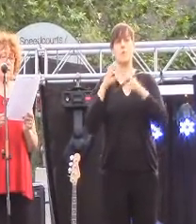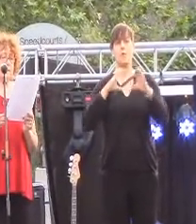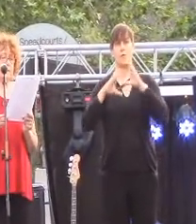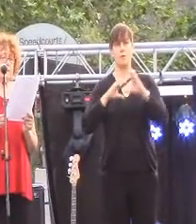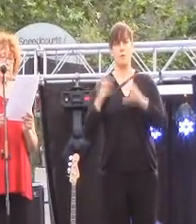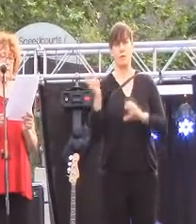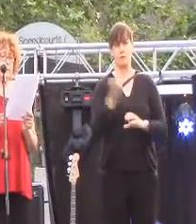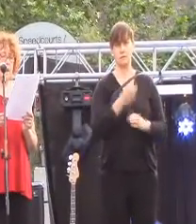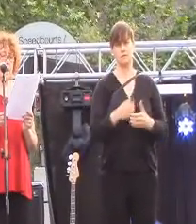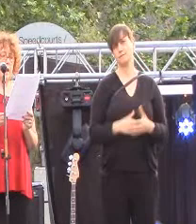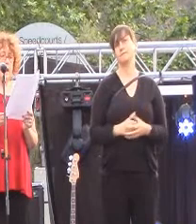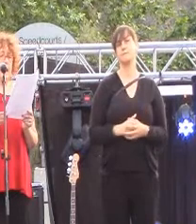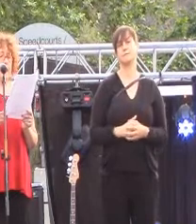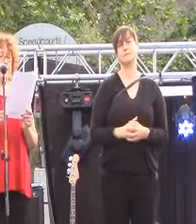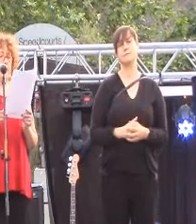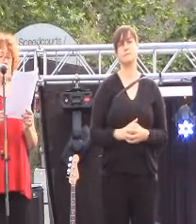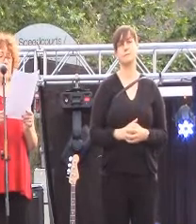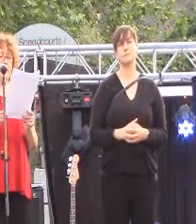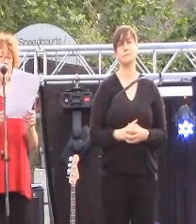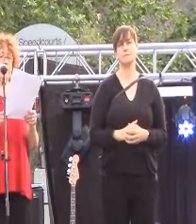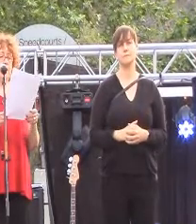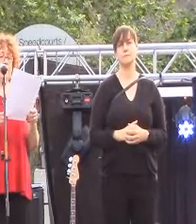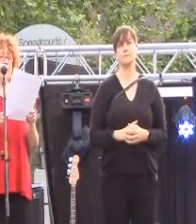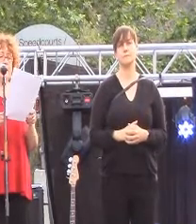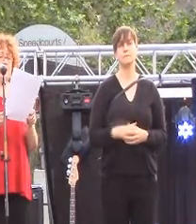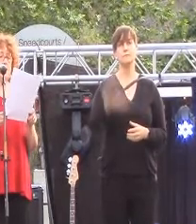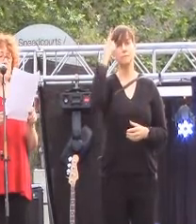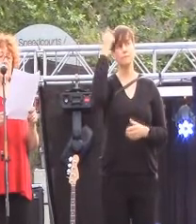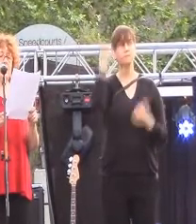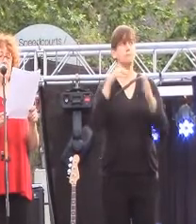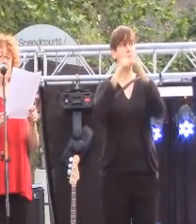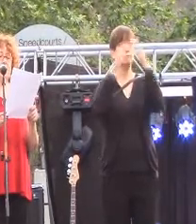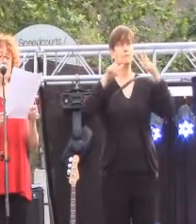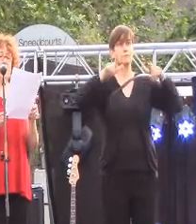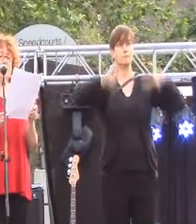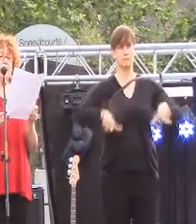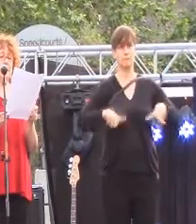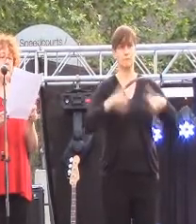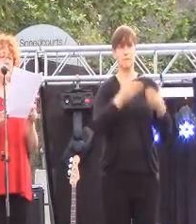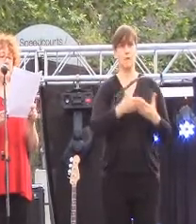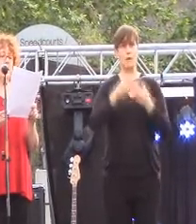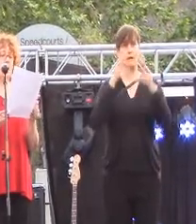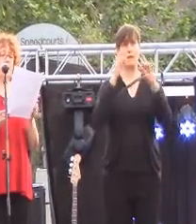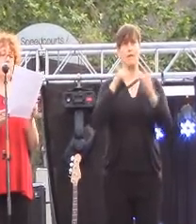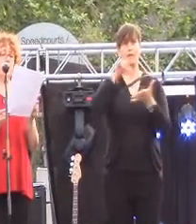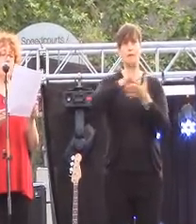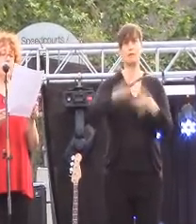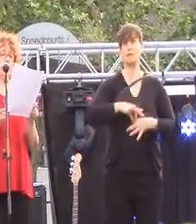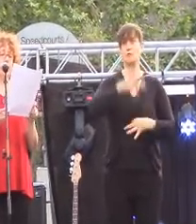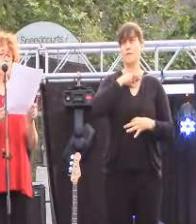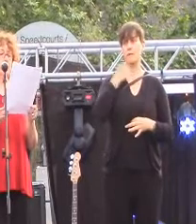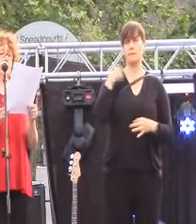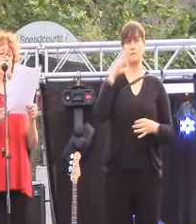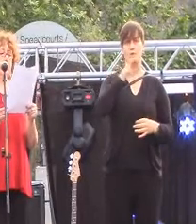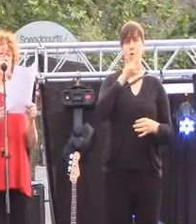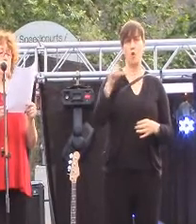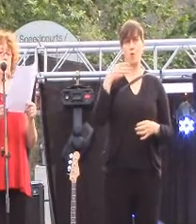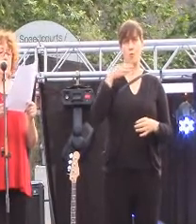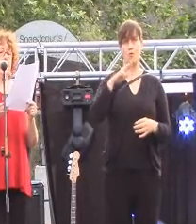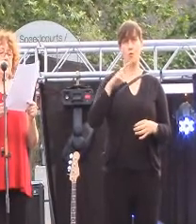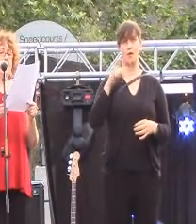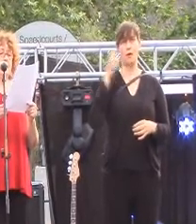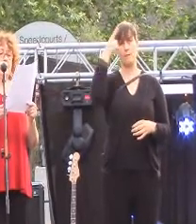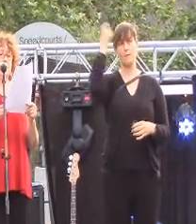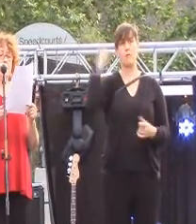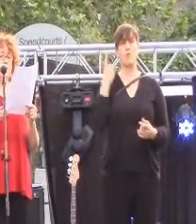comunicadores. Els estudis de Ràdio Gràcia són a l'edifici del centre cívic al Coll la Bruguera. Un